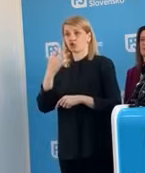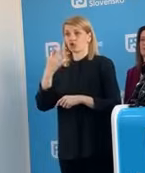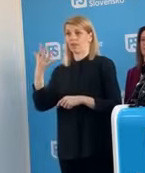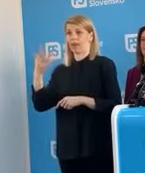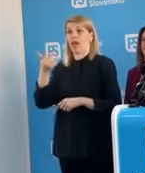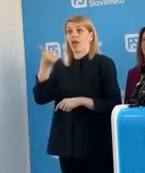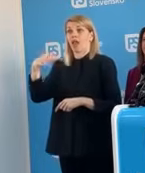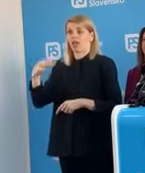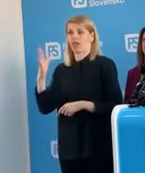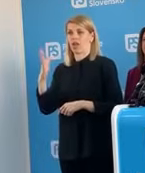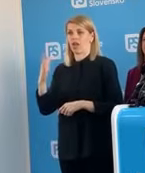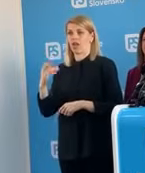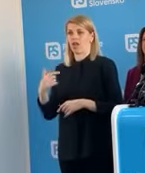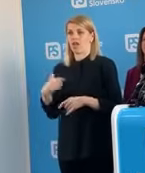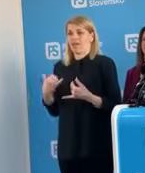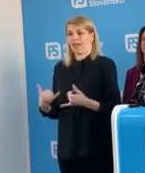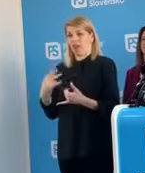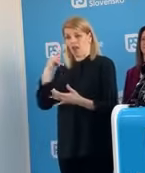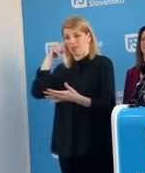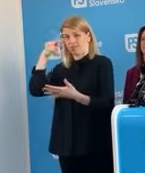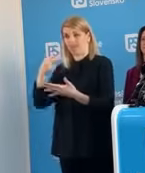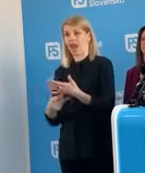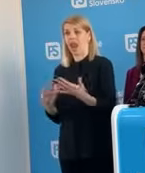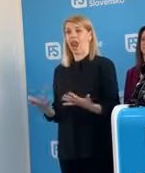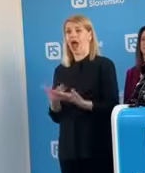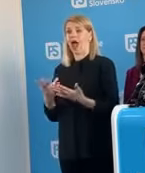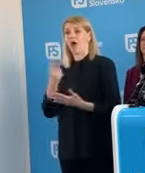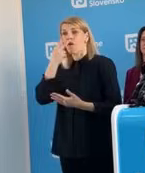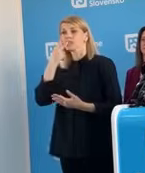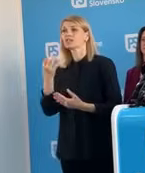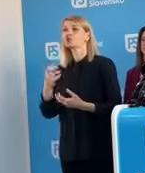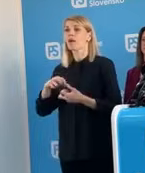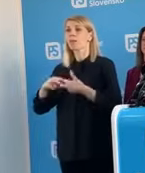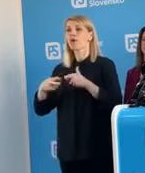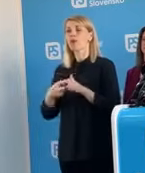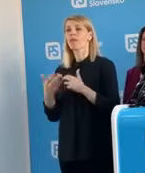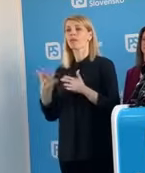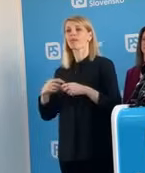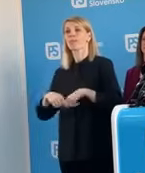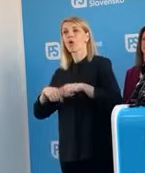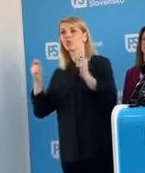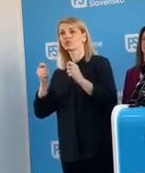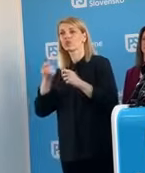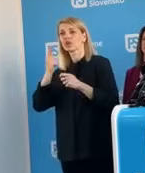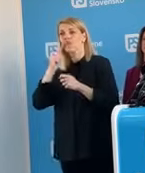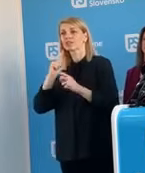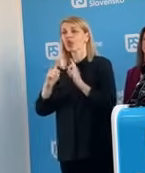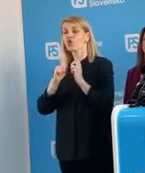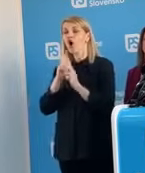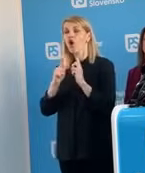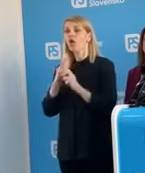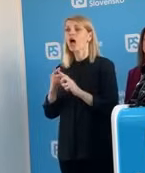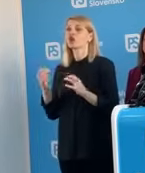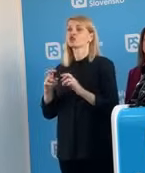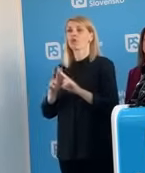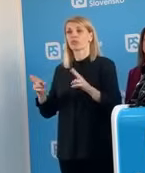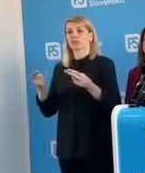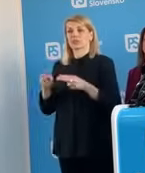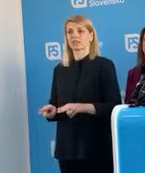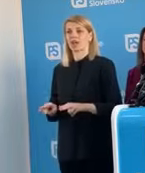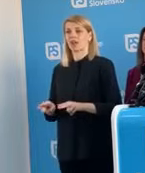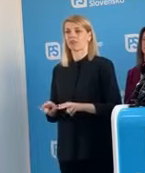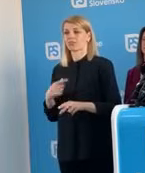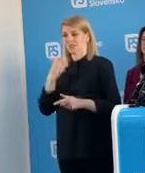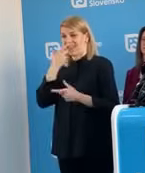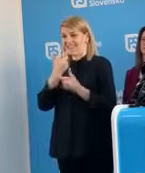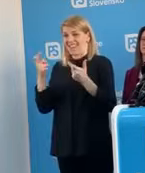dnes vieme, čo sú tie problémy, kde Slovensko porušuje vlastné dohody a čo nám hrozí. A z toho všetkého je úplne jasné,